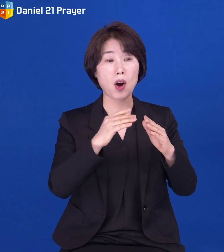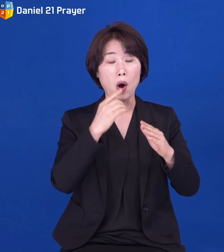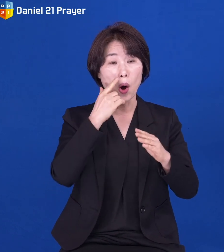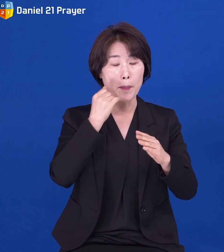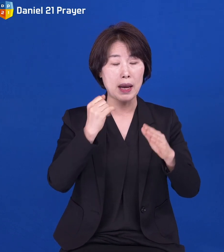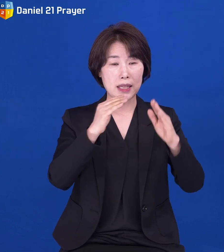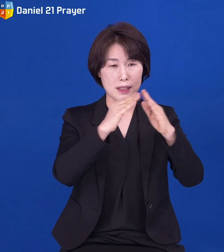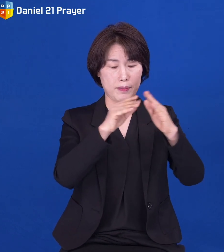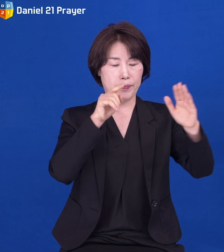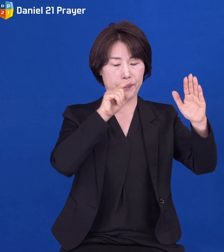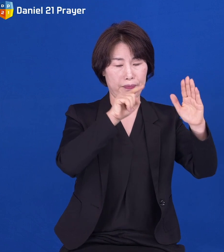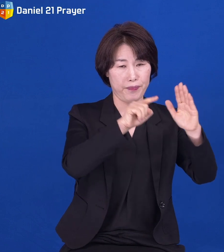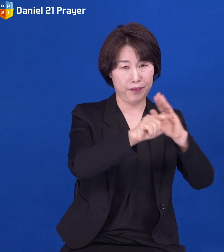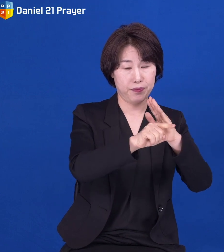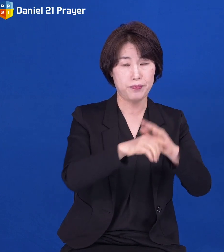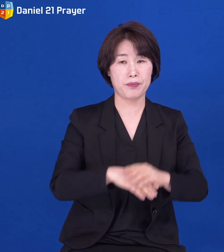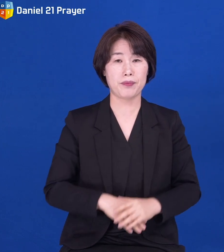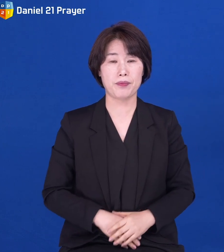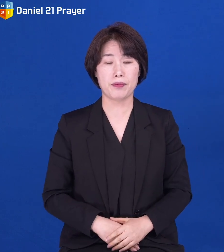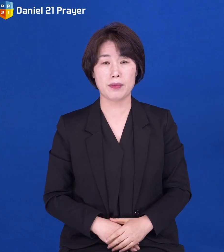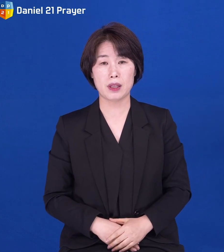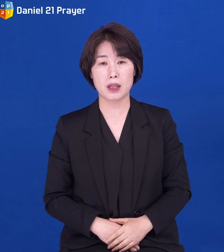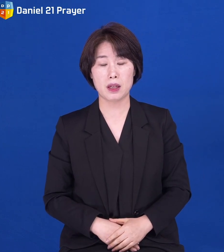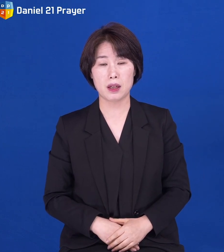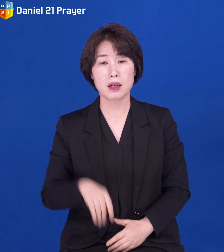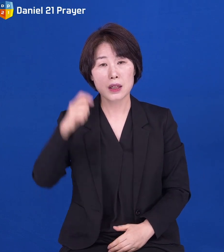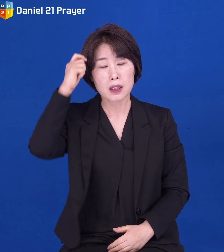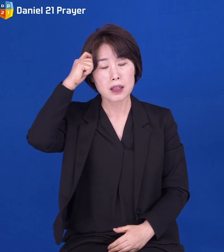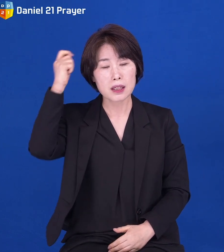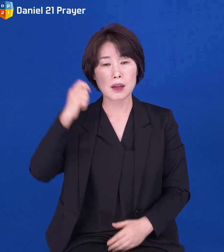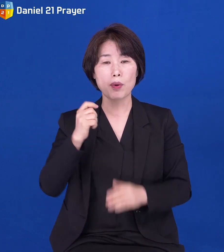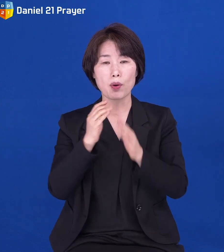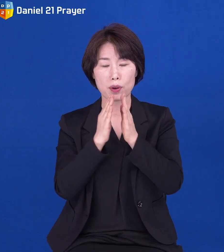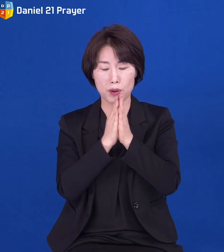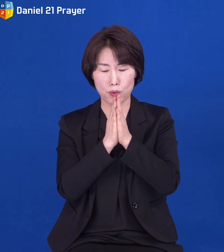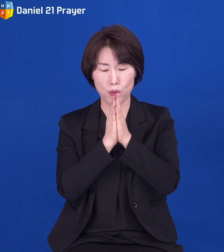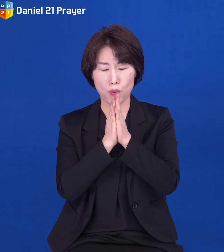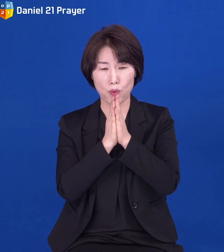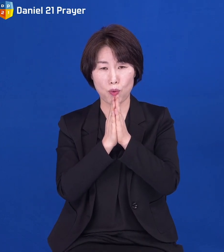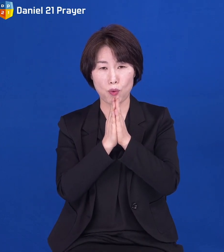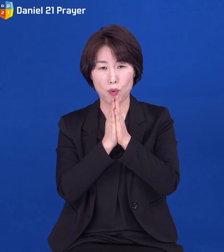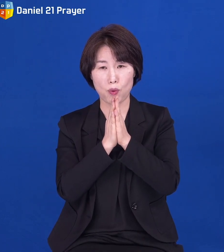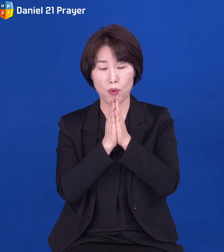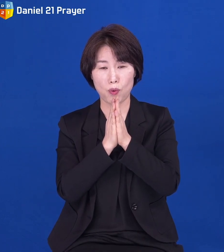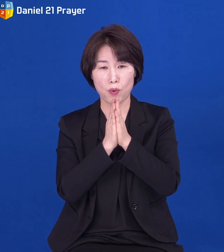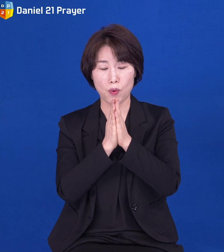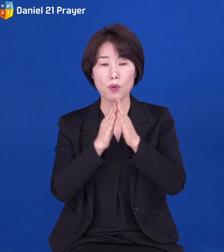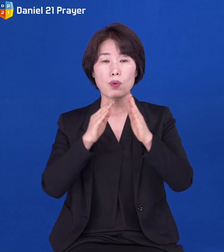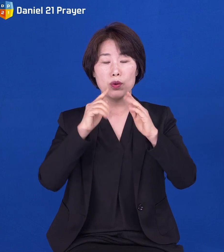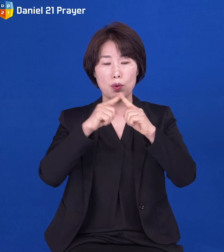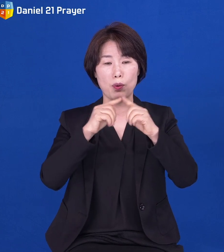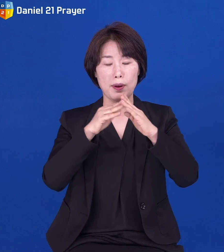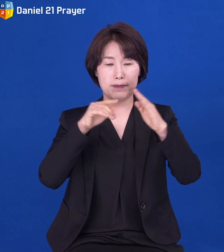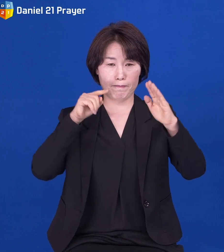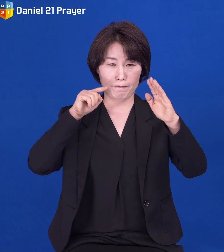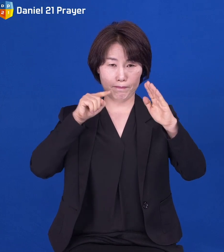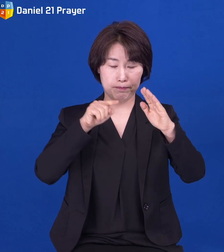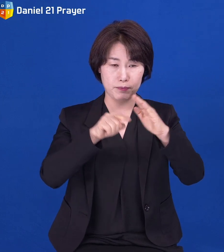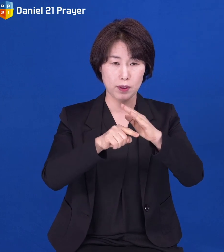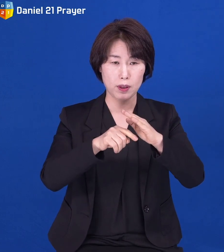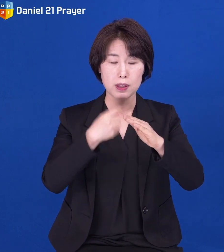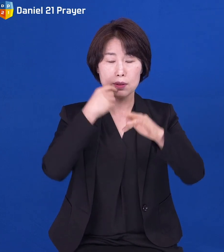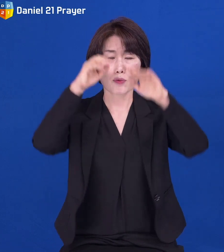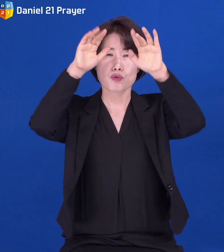가가지고 딱 새벽 기도를 갔는데 그때 눈이 많이 왔거든요. 겨울이었어요. 눈을 이제 거기도 이제 좀 그렇게 좋은